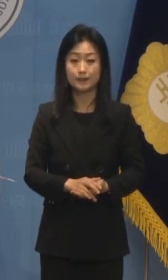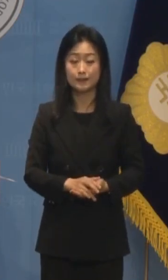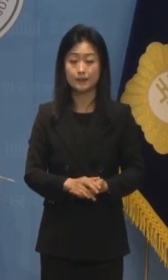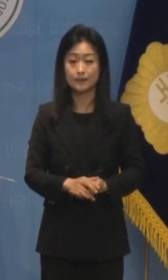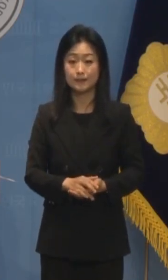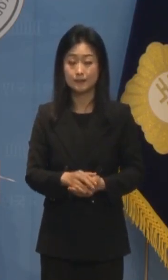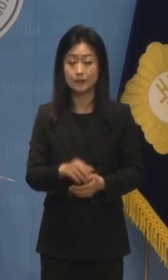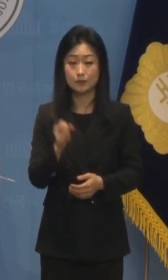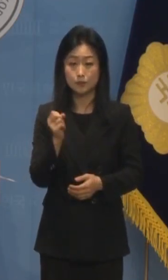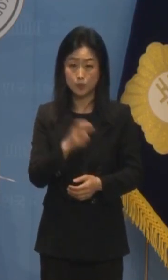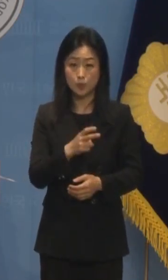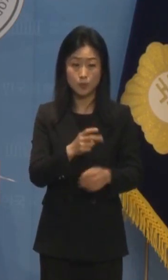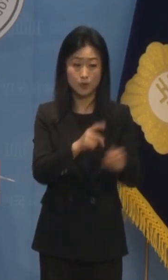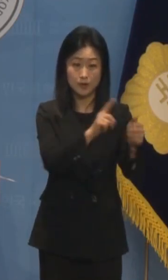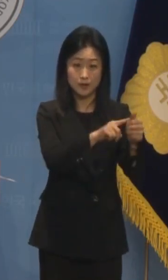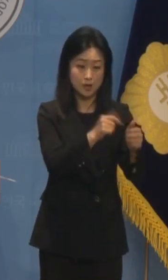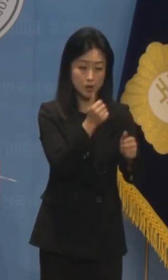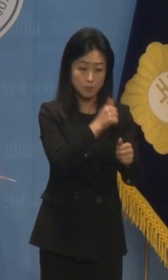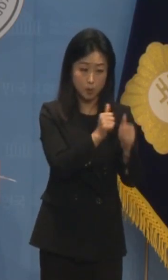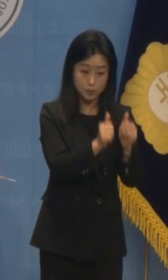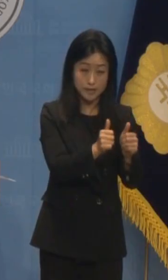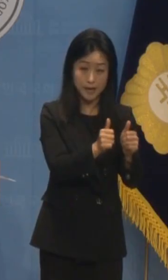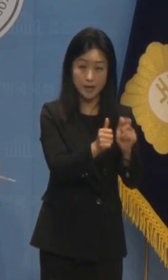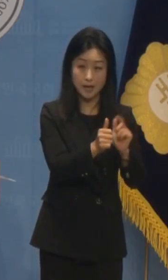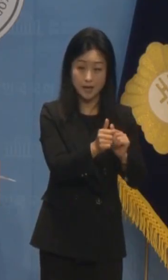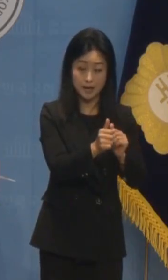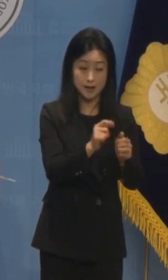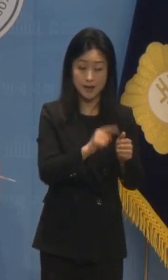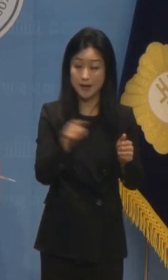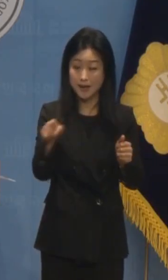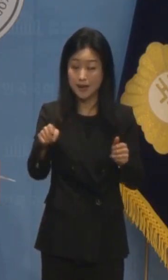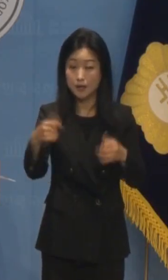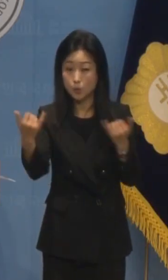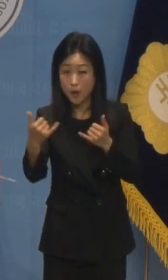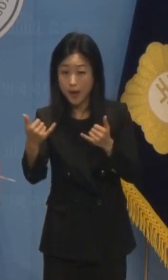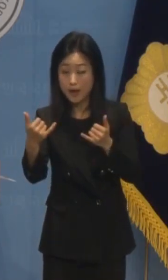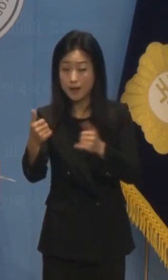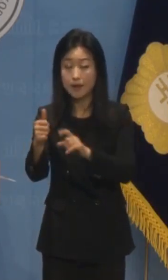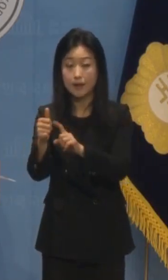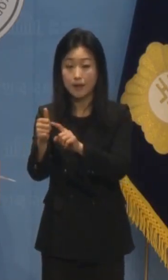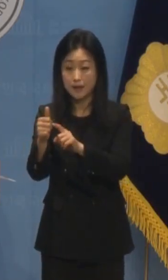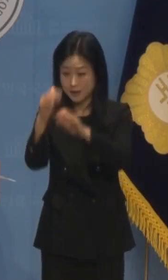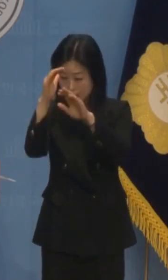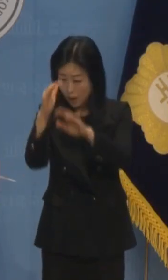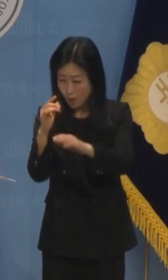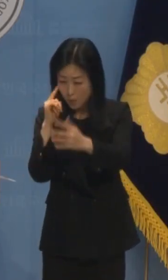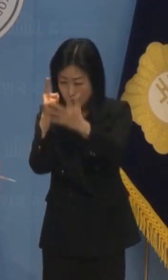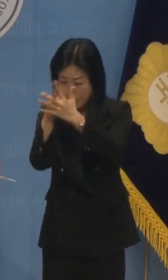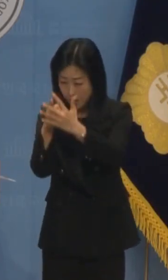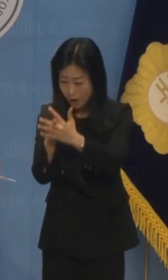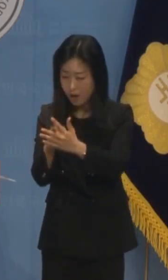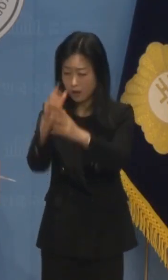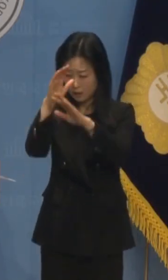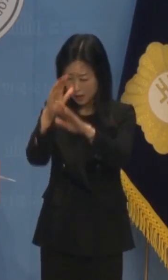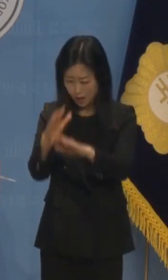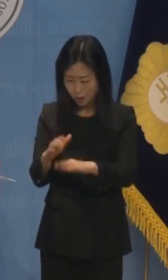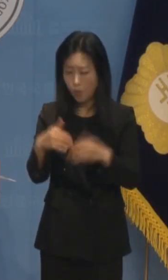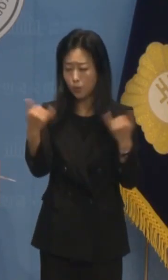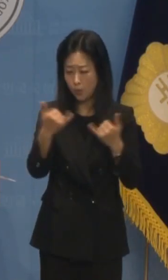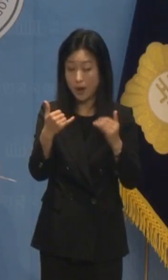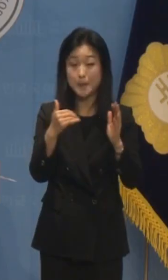신모 변호사와 김 씨의 통화에서도 김 씨가 파악하고 있던 사실관계 그대로 통화했을